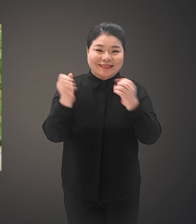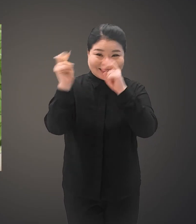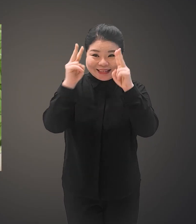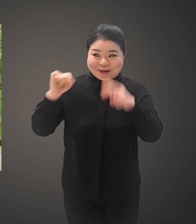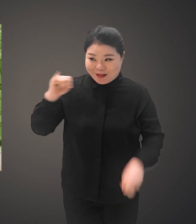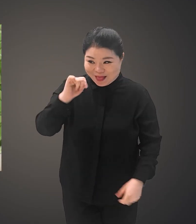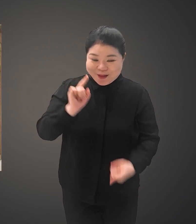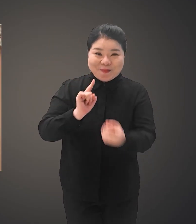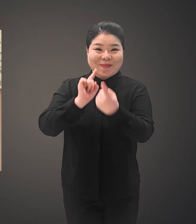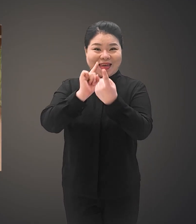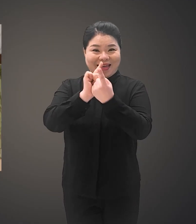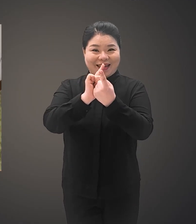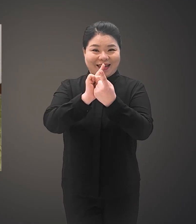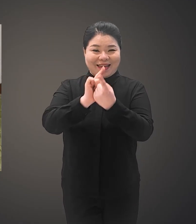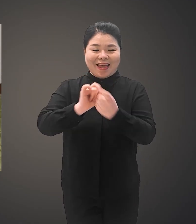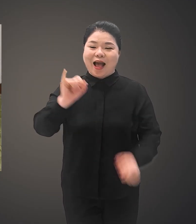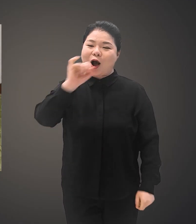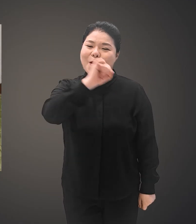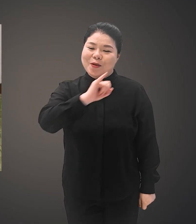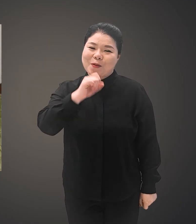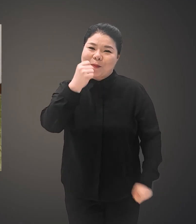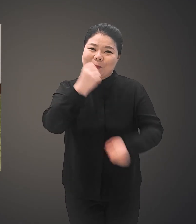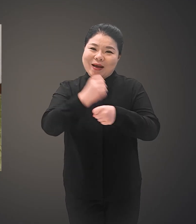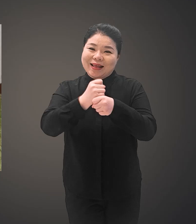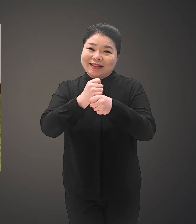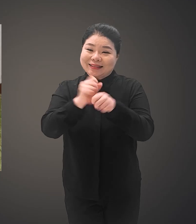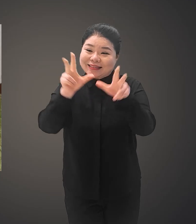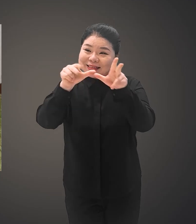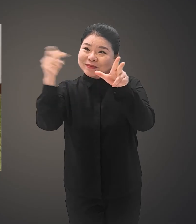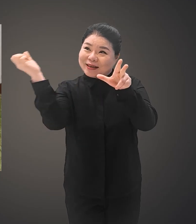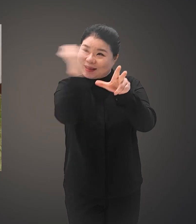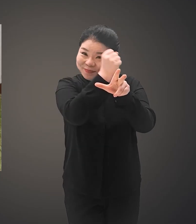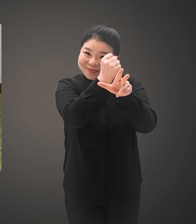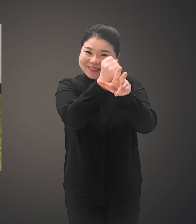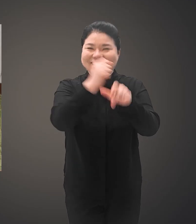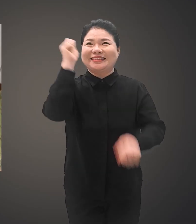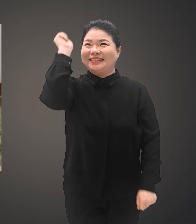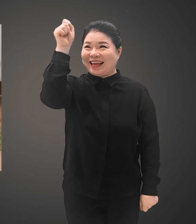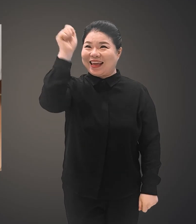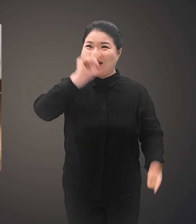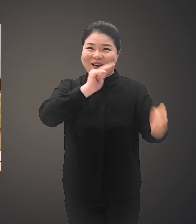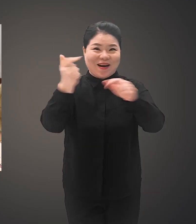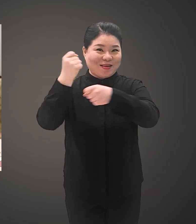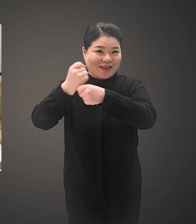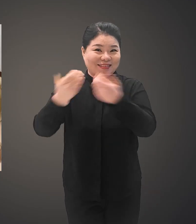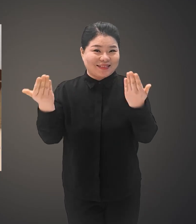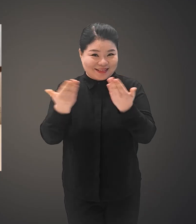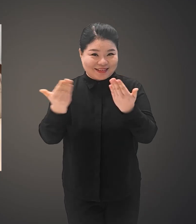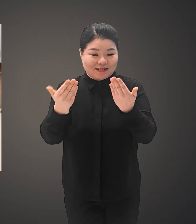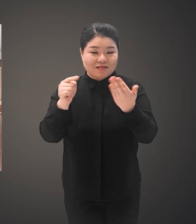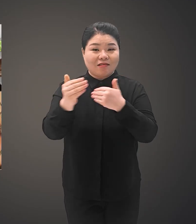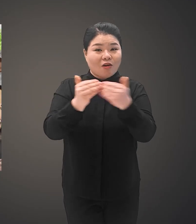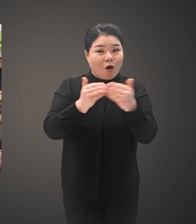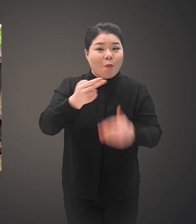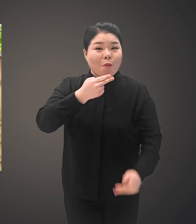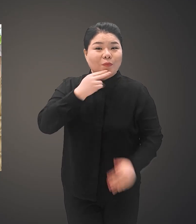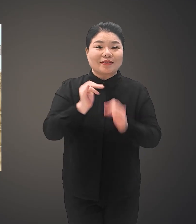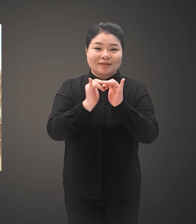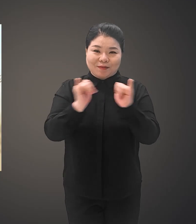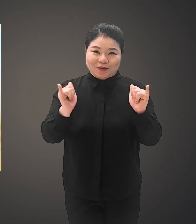사슴벌레와의 만남, 거미줄로 만든 잠자리채에 관한 추억들은 그 일을 경험해보지 못한